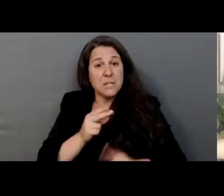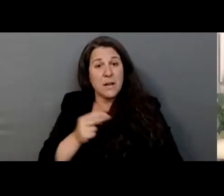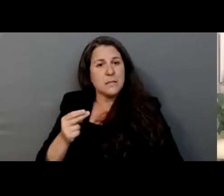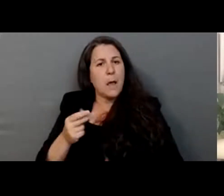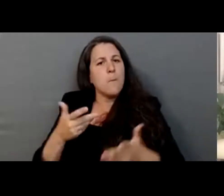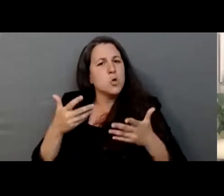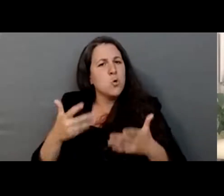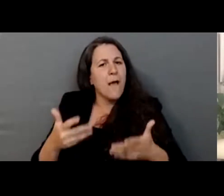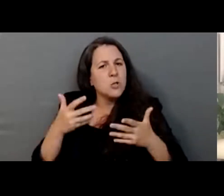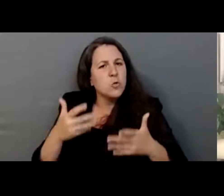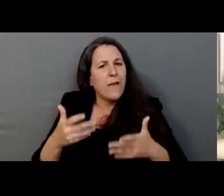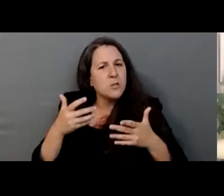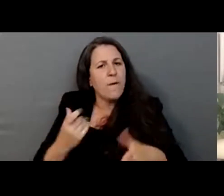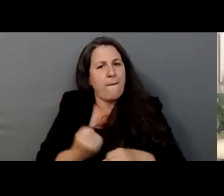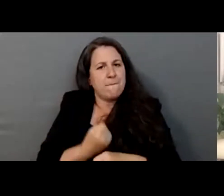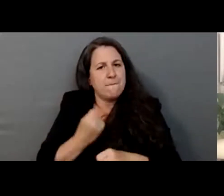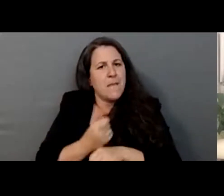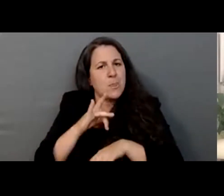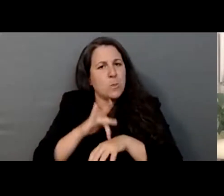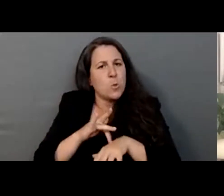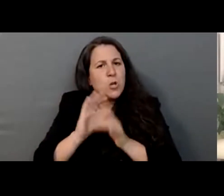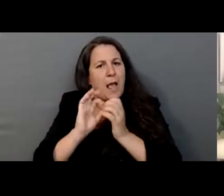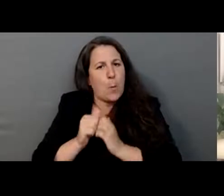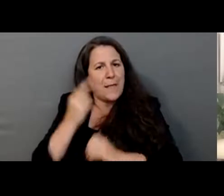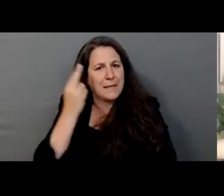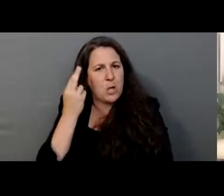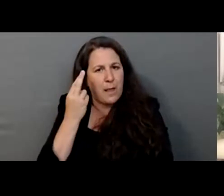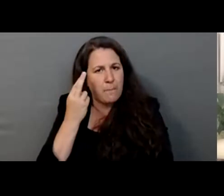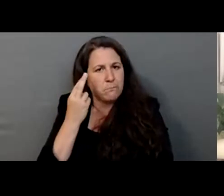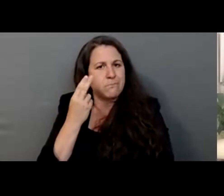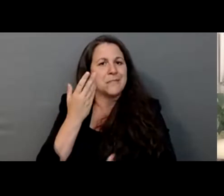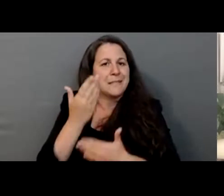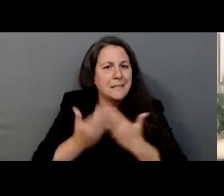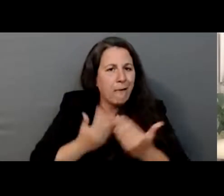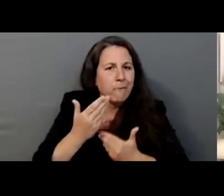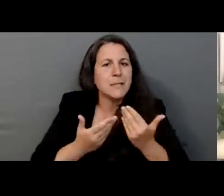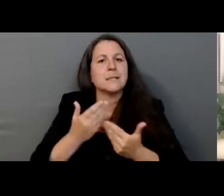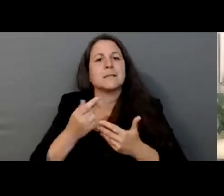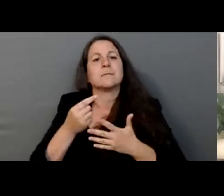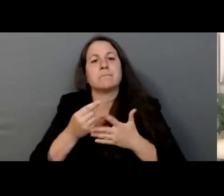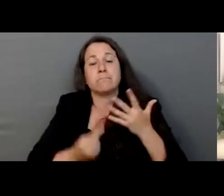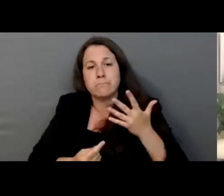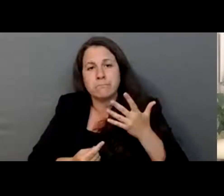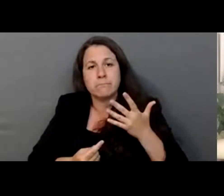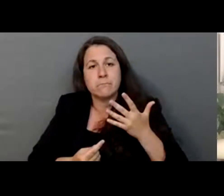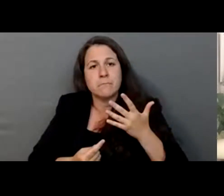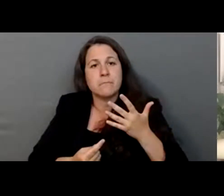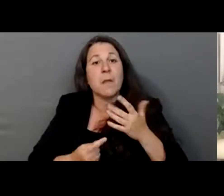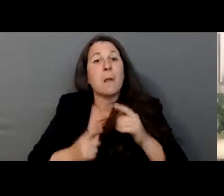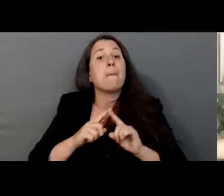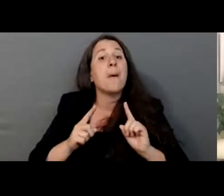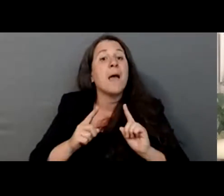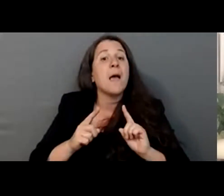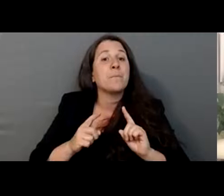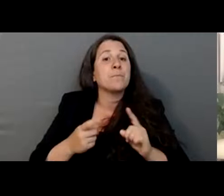services. Et c'est là le bas qui blesse, c'est que la plupart des cas auprès des commissions